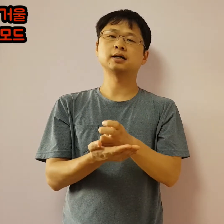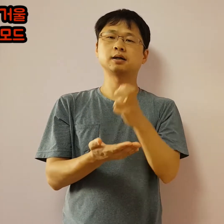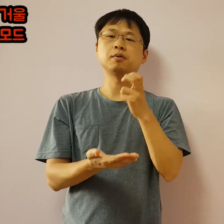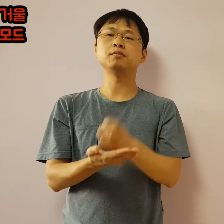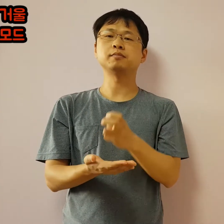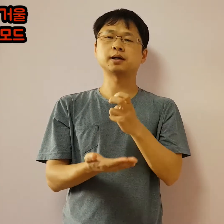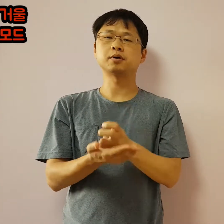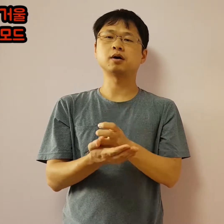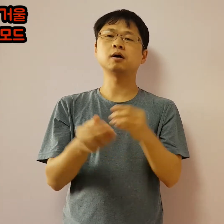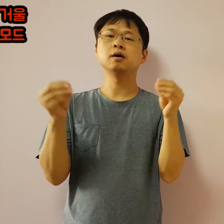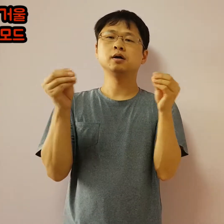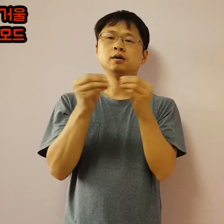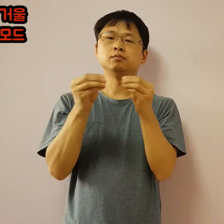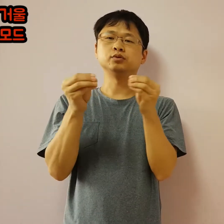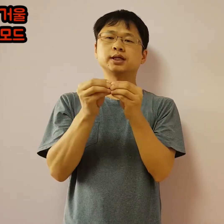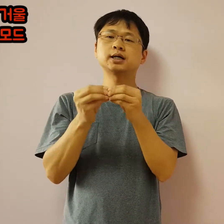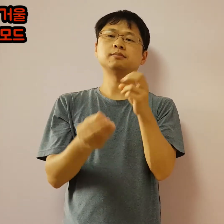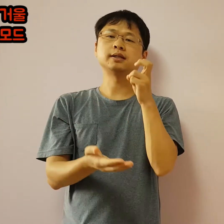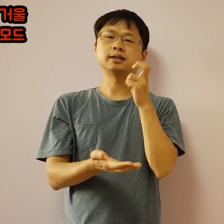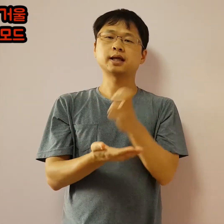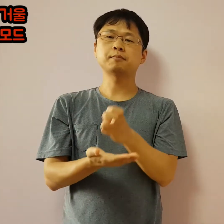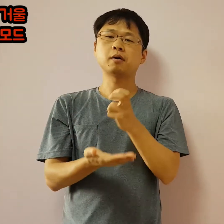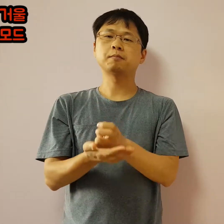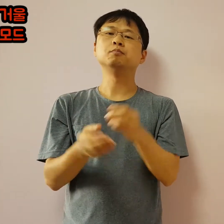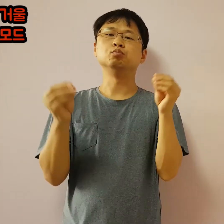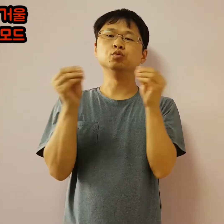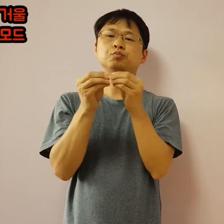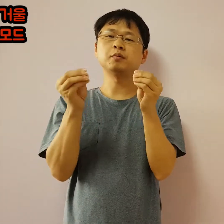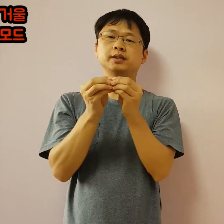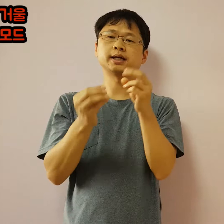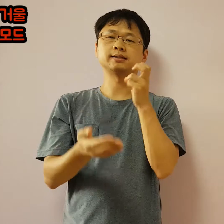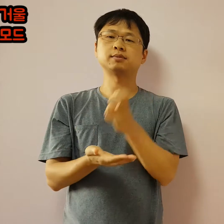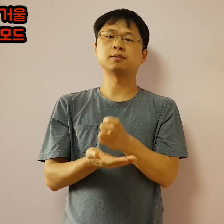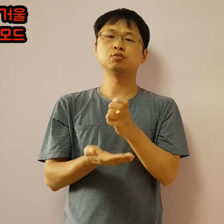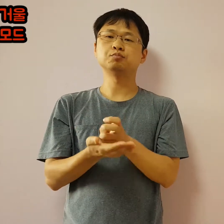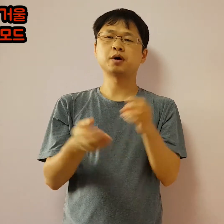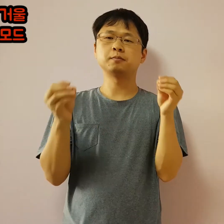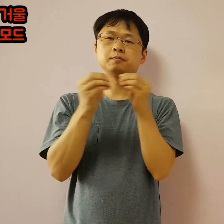이게 법입니다. 법. 문장을 만들 때 법, 문법이 되겠습니다. 문법.